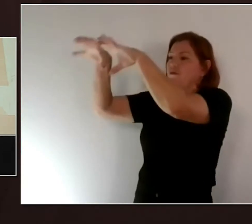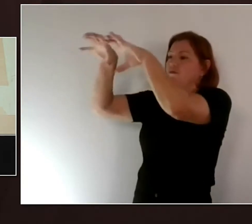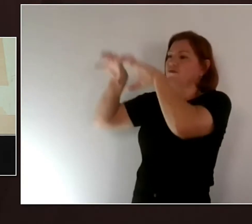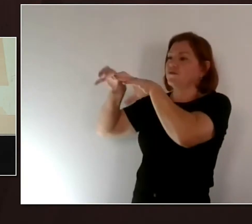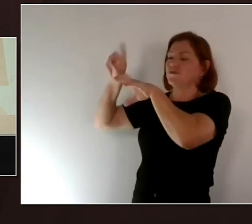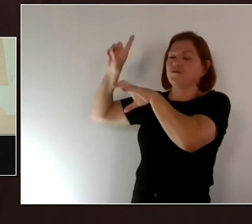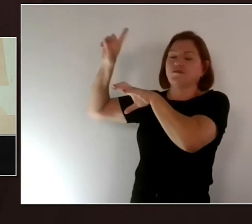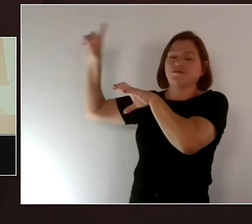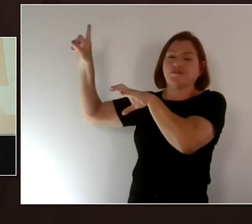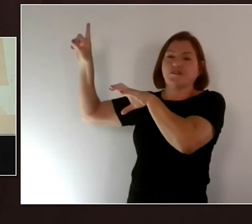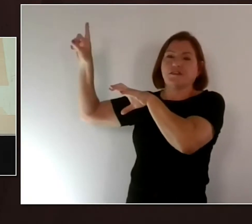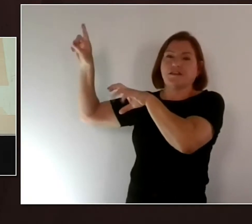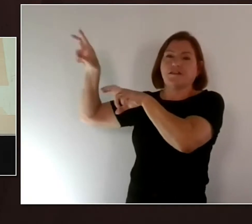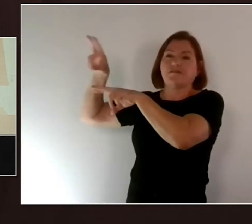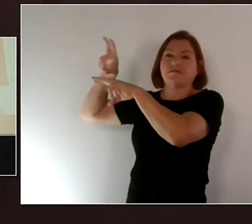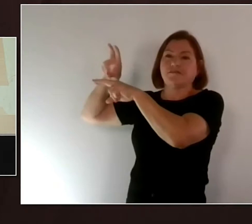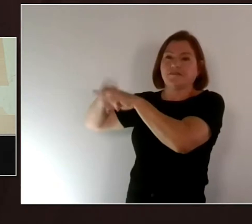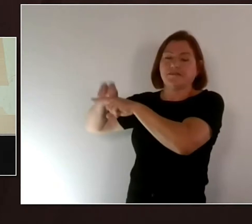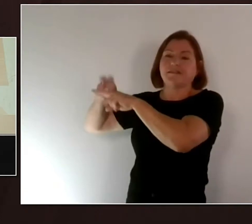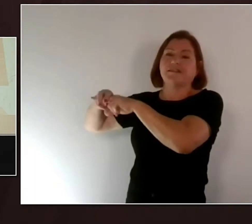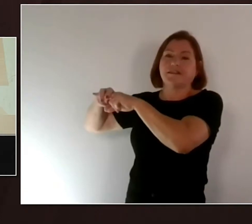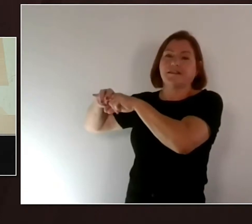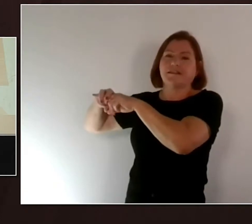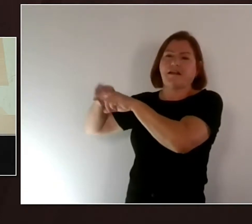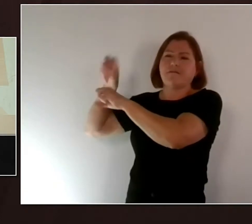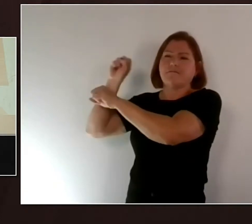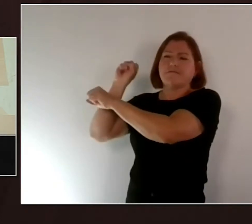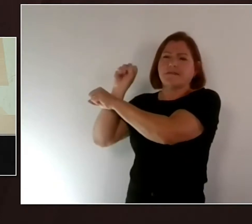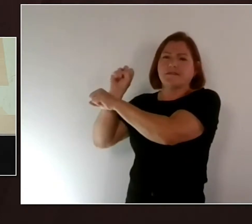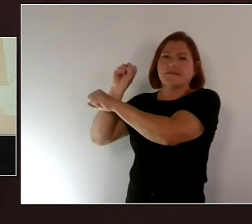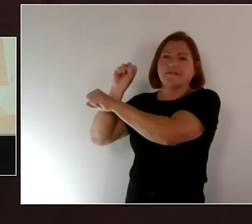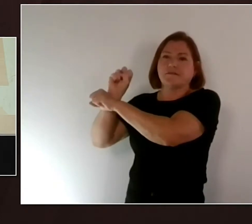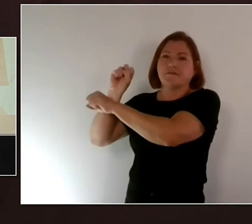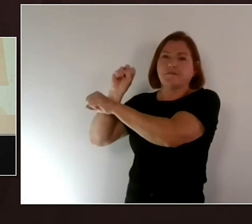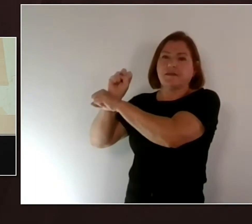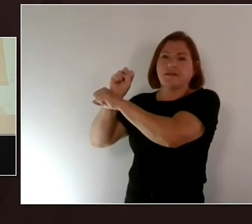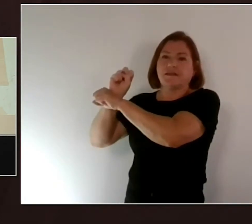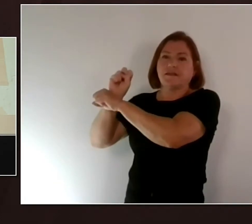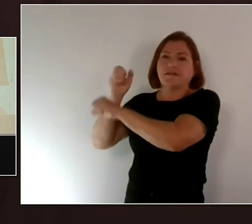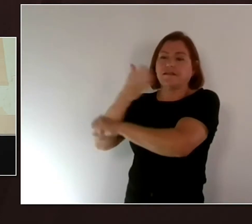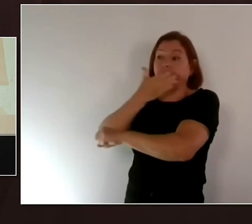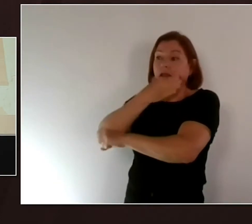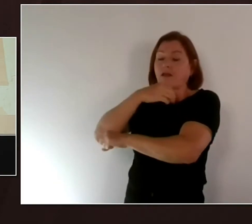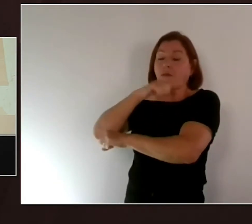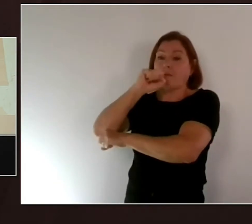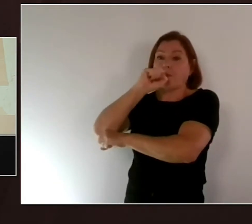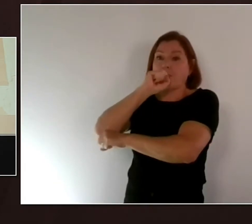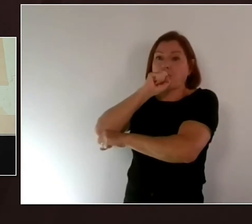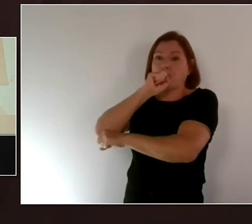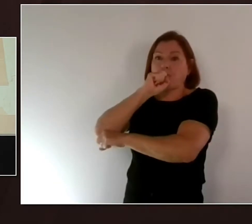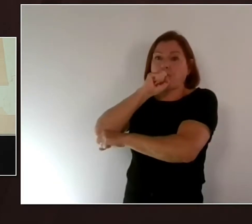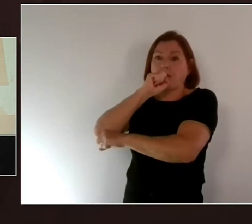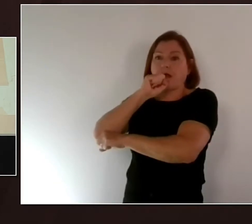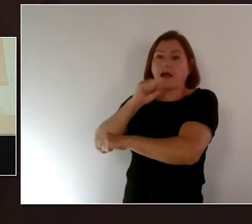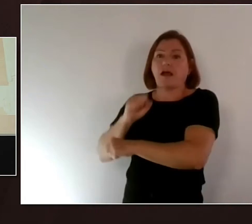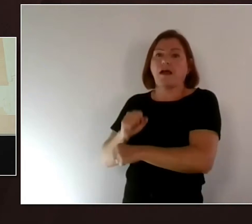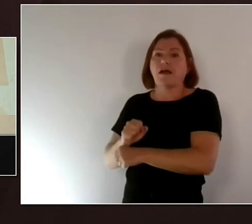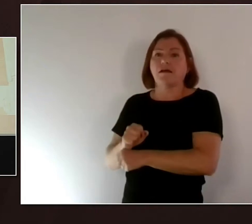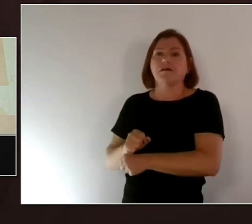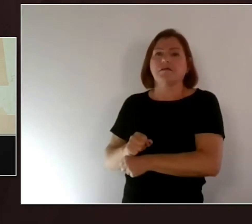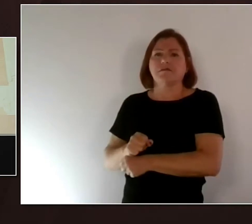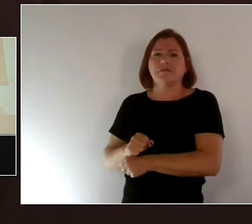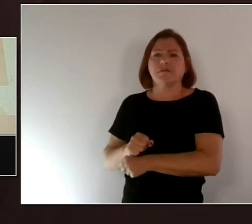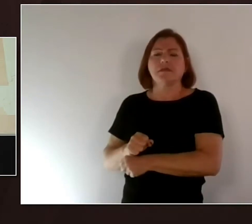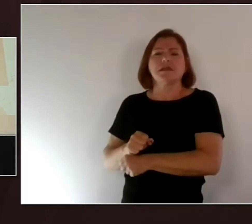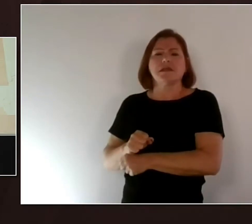Deus, esperando que o Pai, né, ponha todos os seus inimigos por